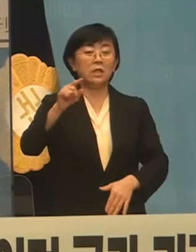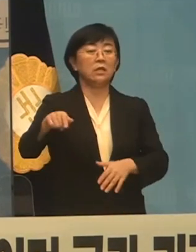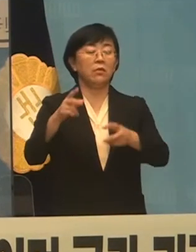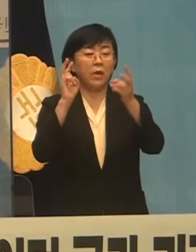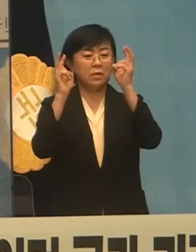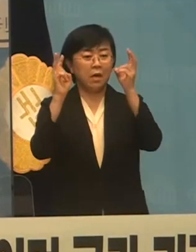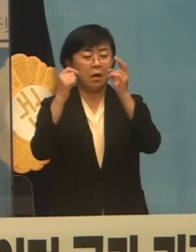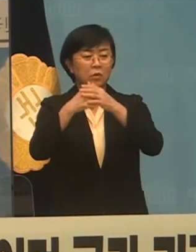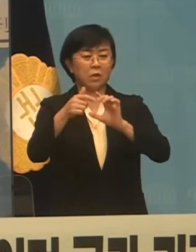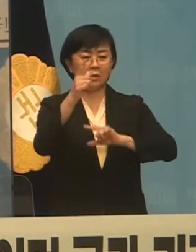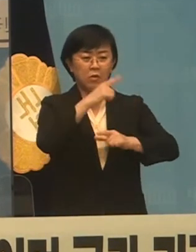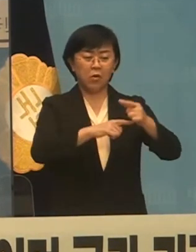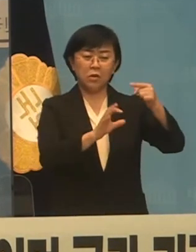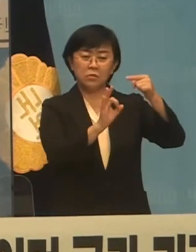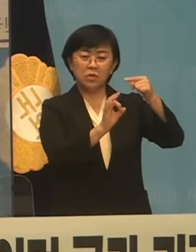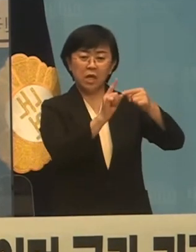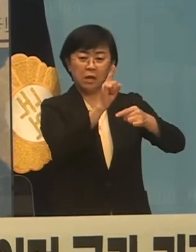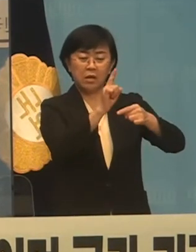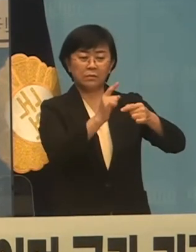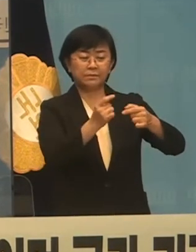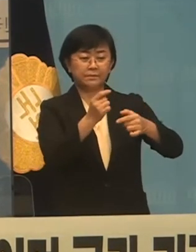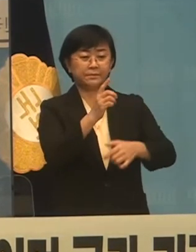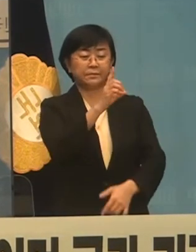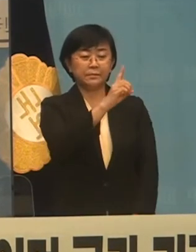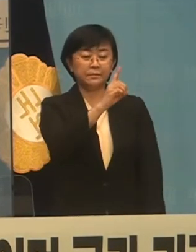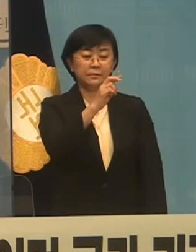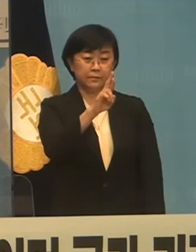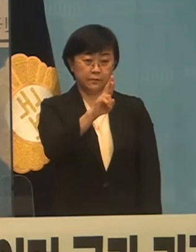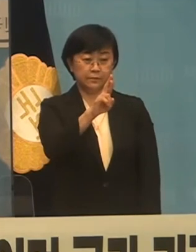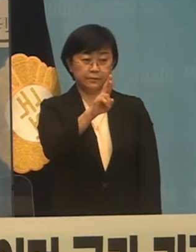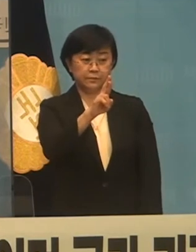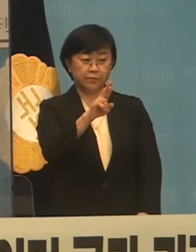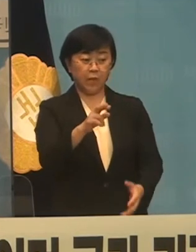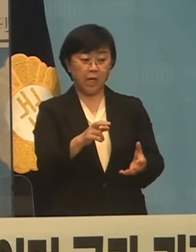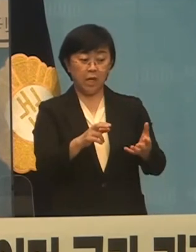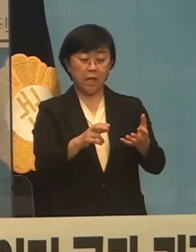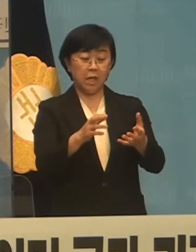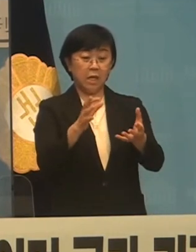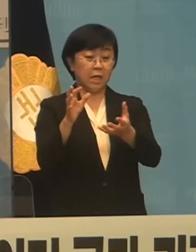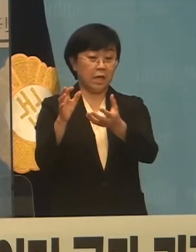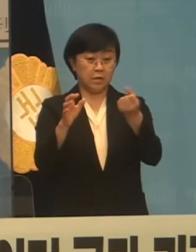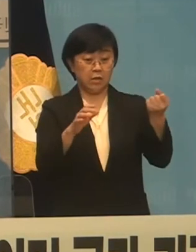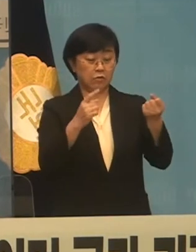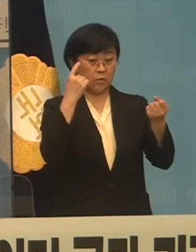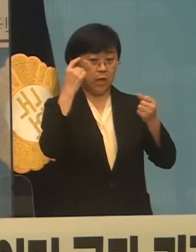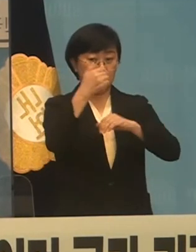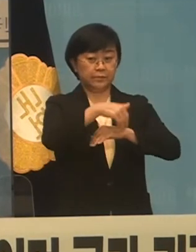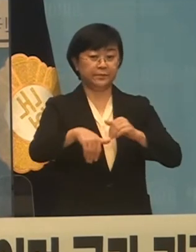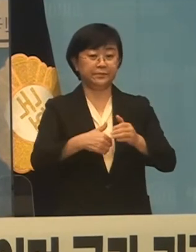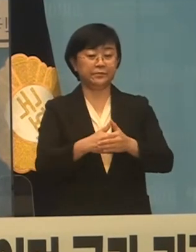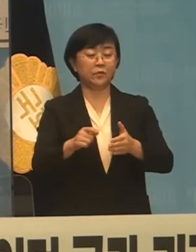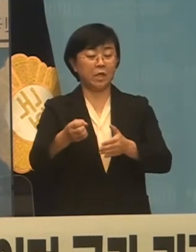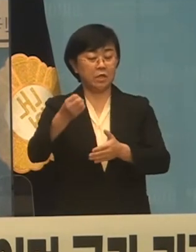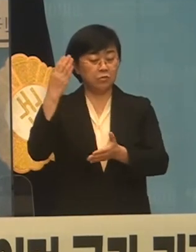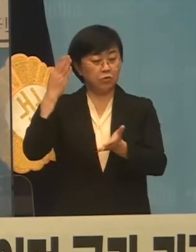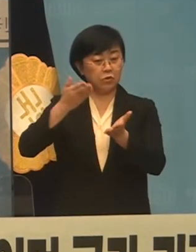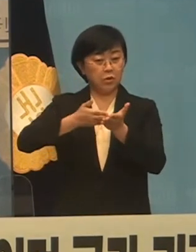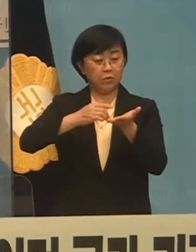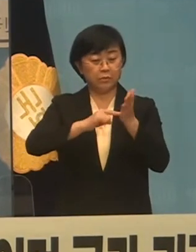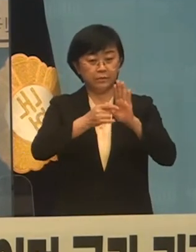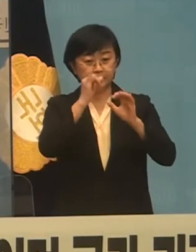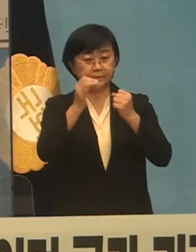두산공작기계 규모보다 10분의 1도 안 되는 DTR 모티브가 인수하려고 합니다. 얼마 전에 신문 보도에